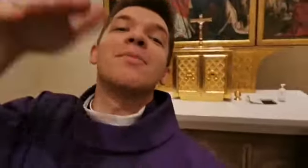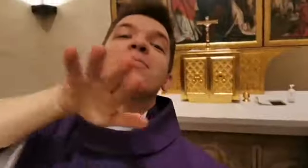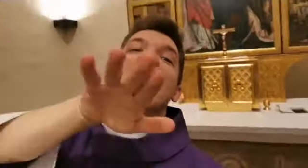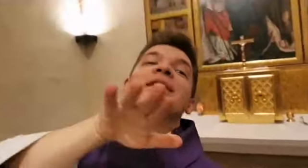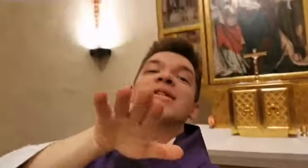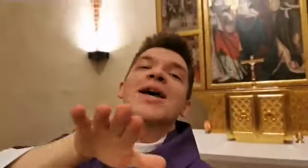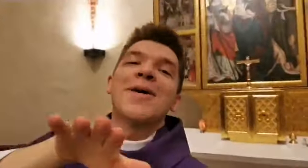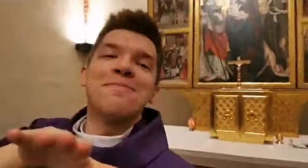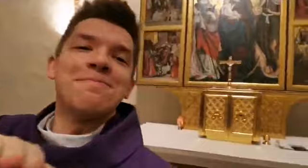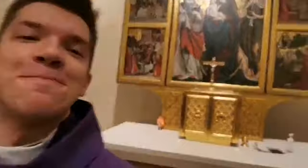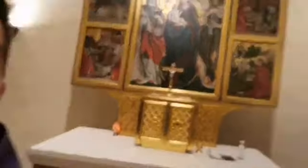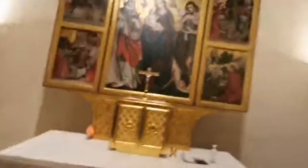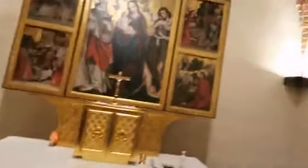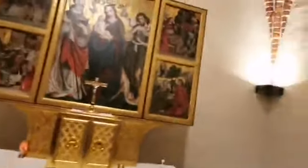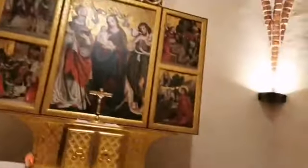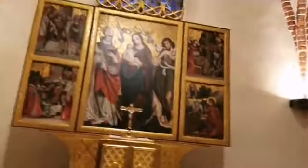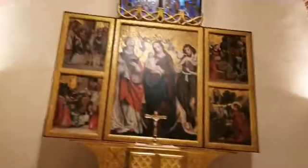Trzecie miejsce.